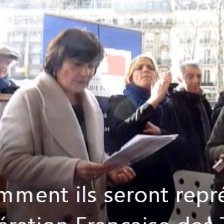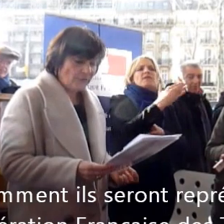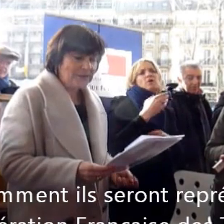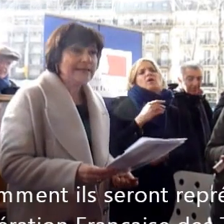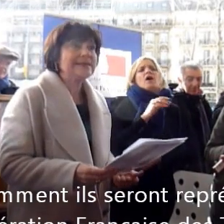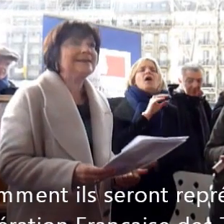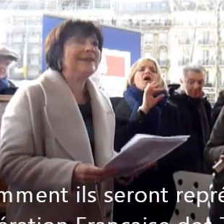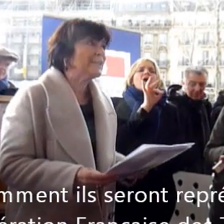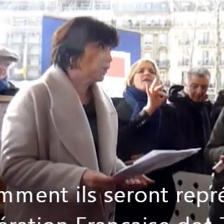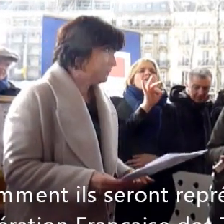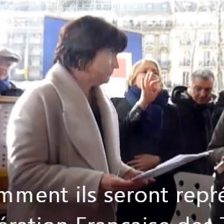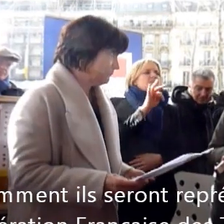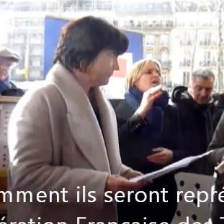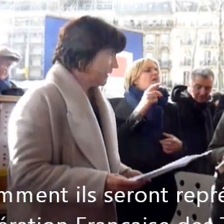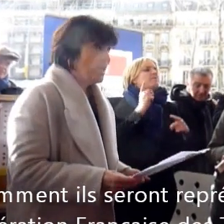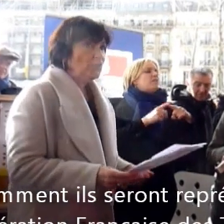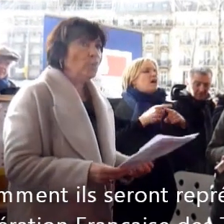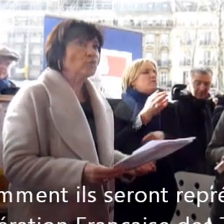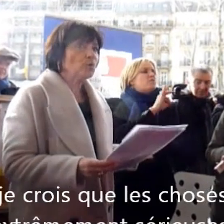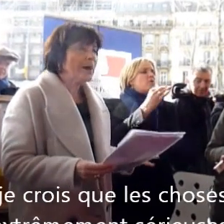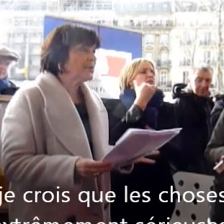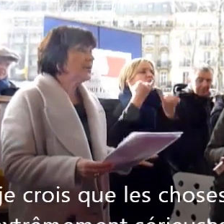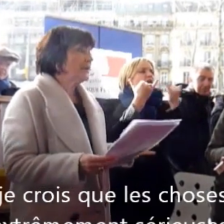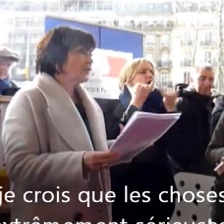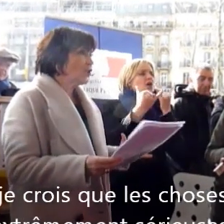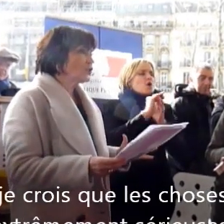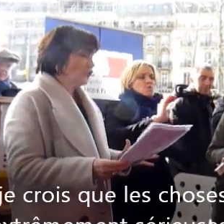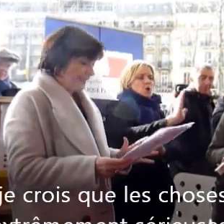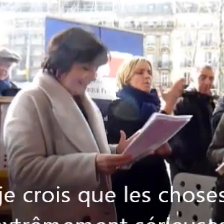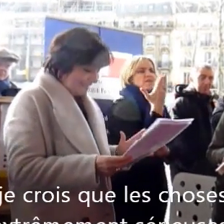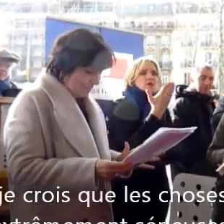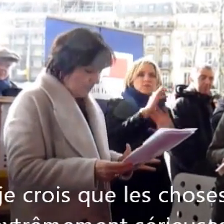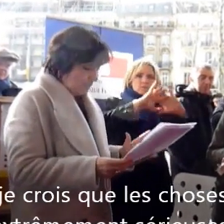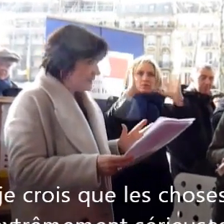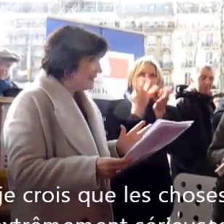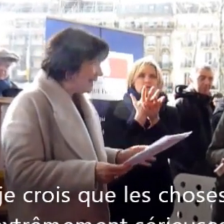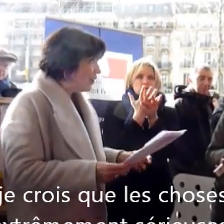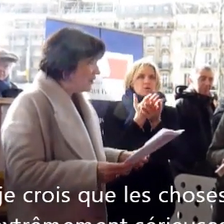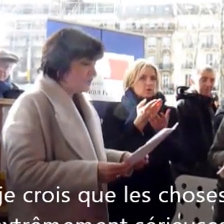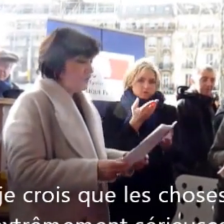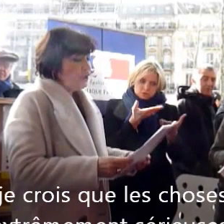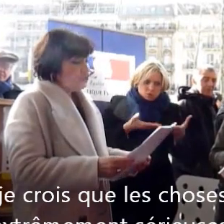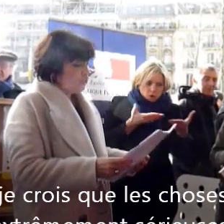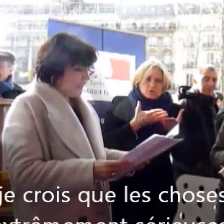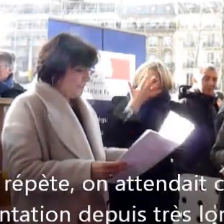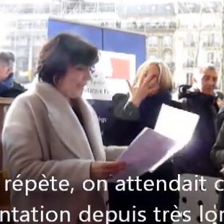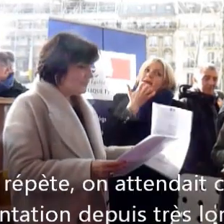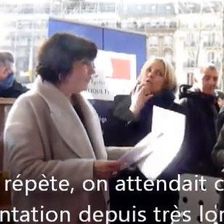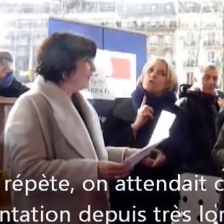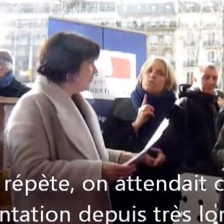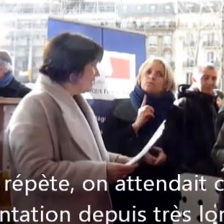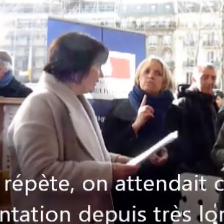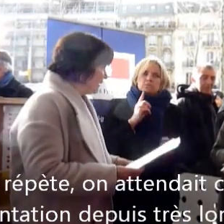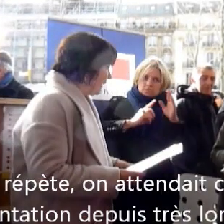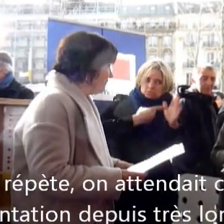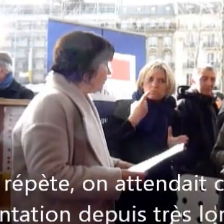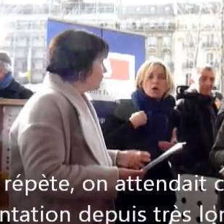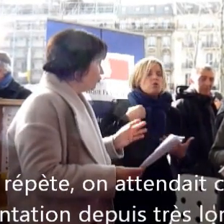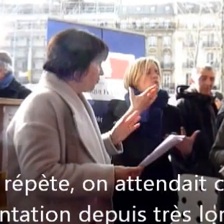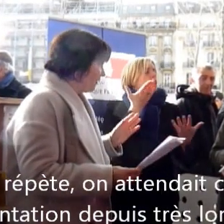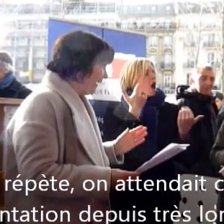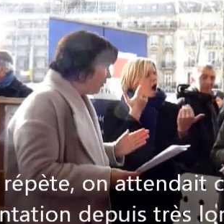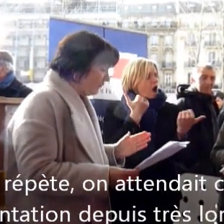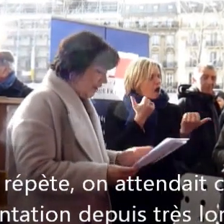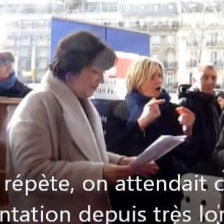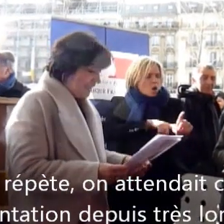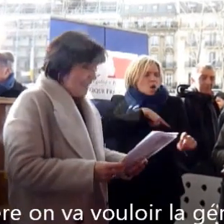par la Fédération française des télécoms. Donc je crois que les choses sont extrêmement sérieuses. Je le répète, on attendait cette